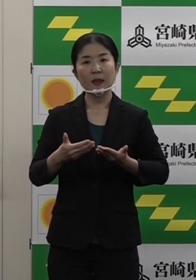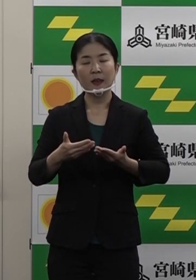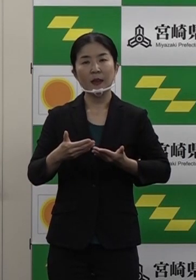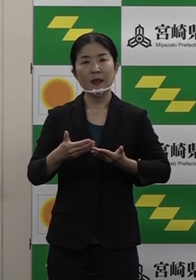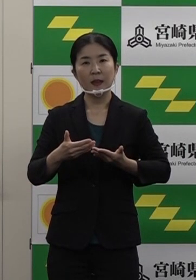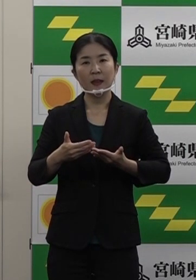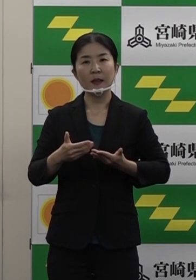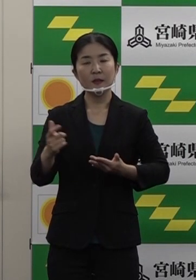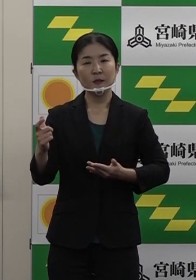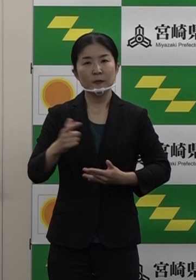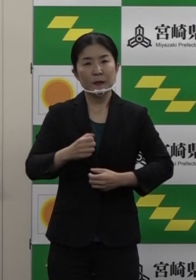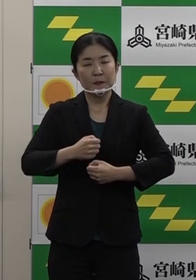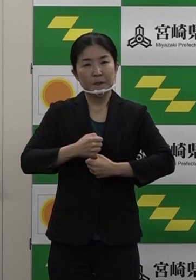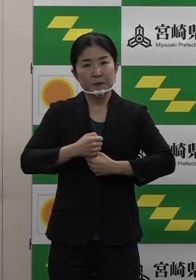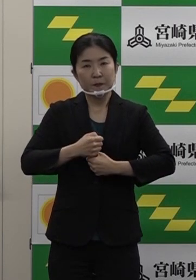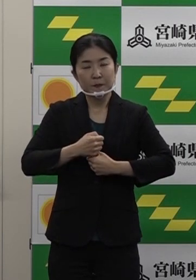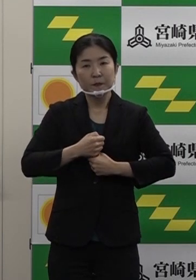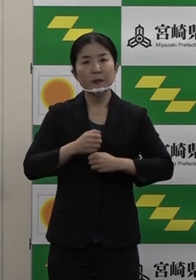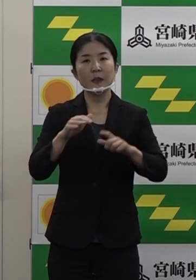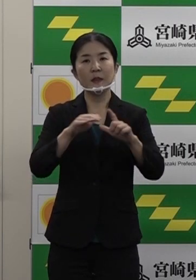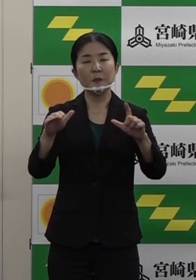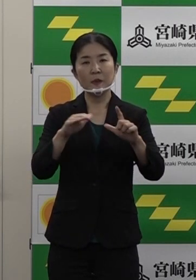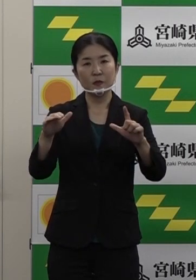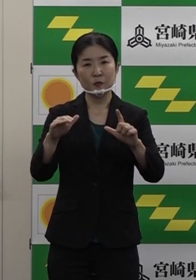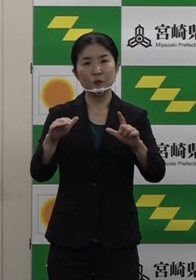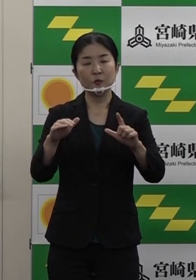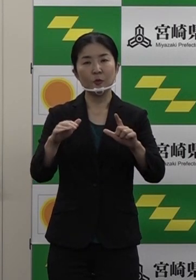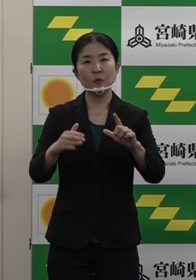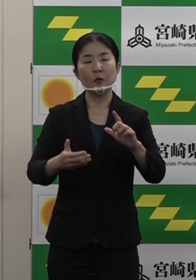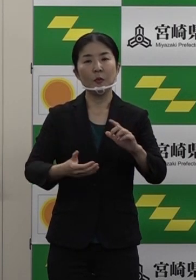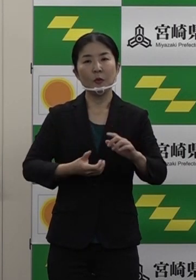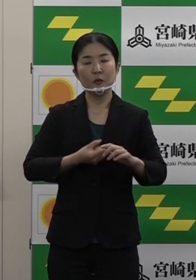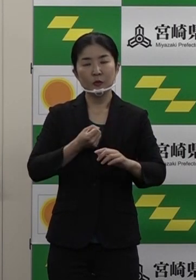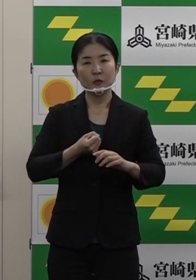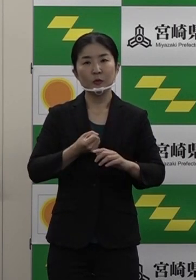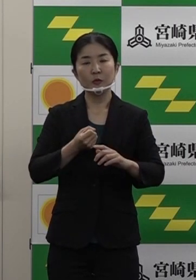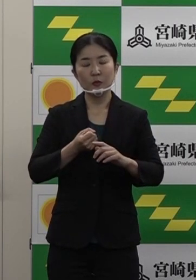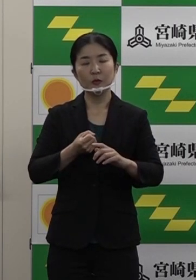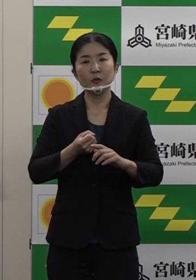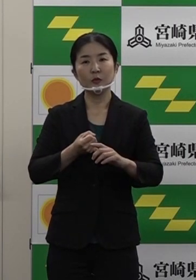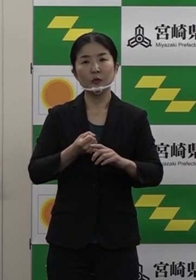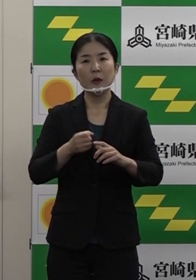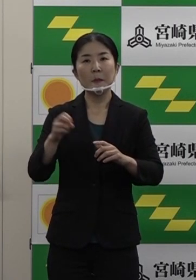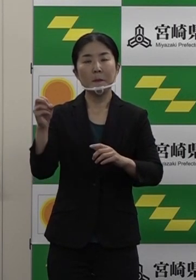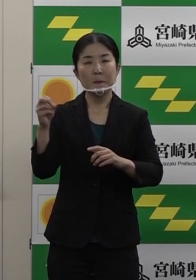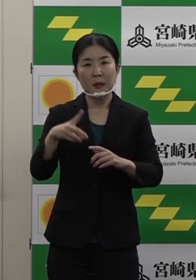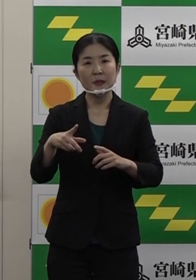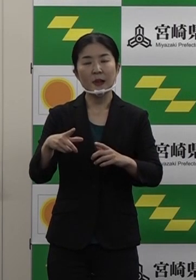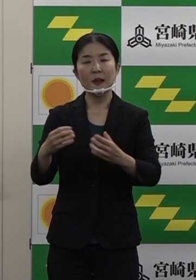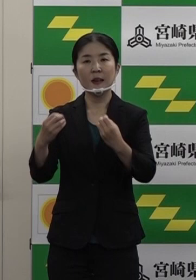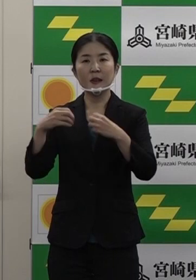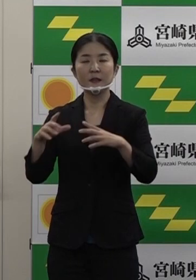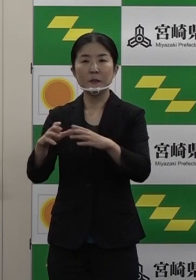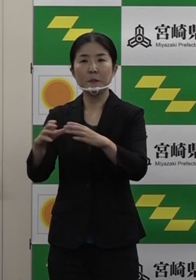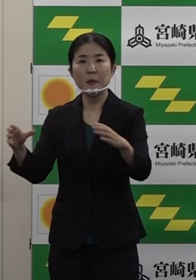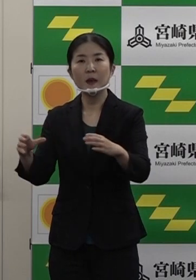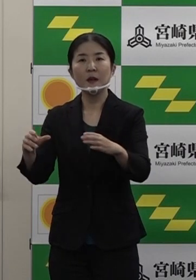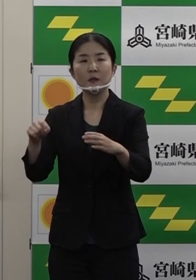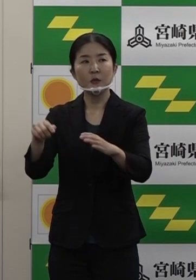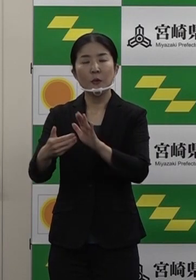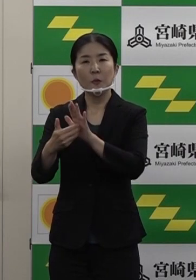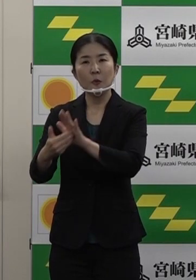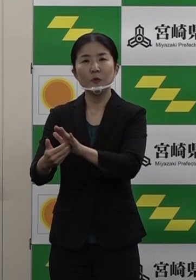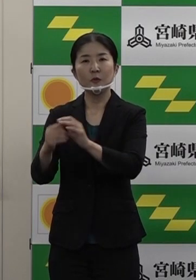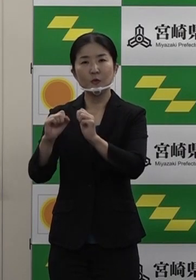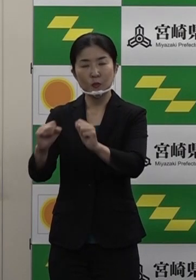戒レベルを維持しなければいけないということですね。それが再度の感染拡大を防ぐ非常に重要な局面ということであ